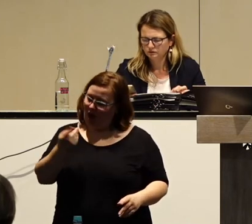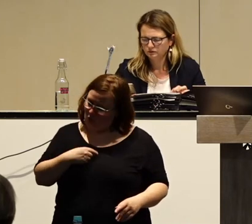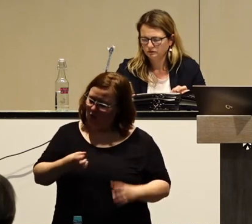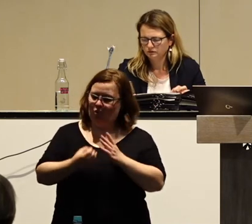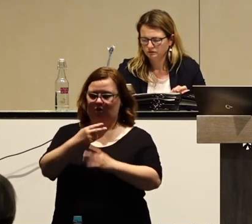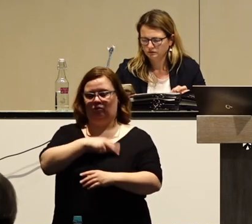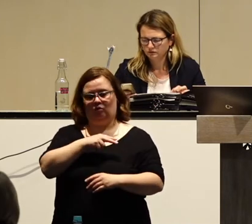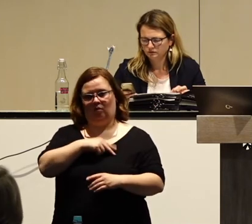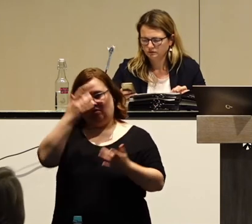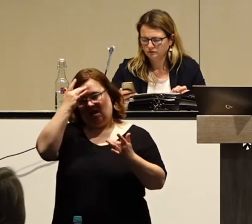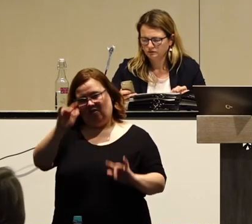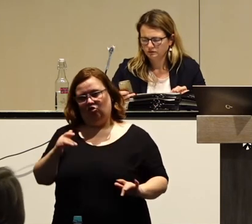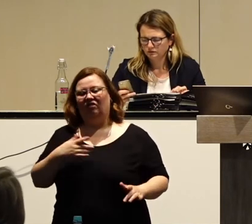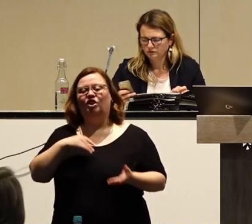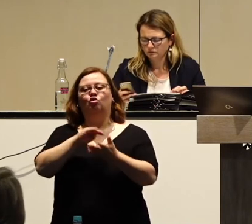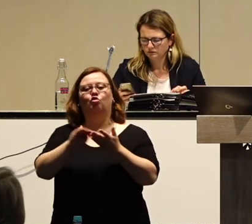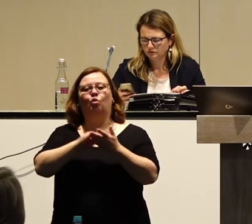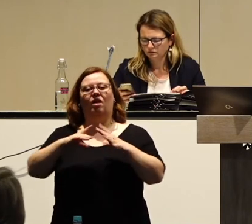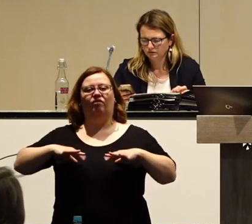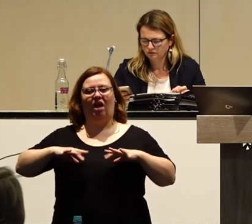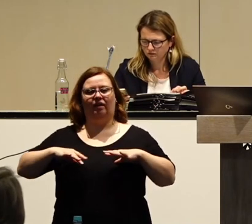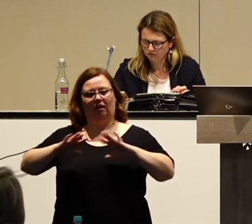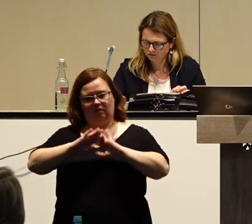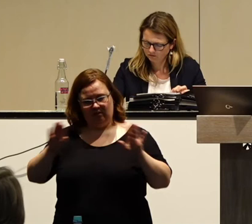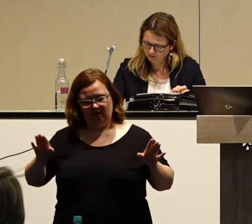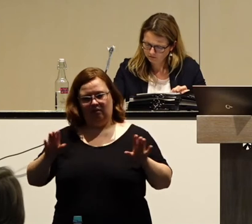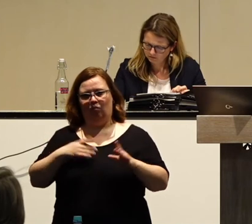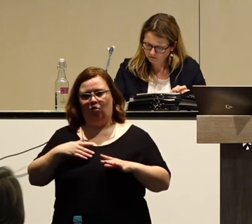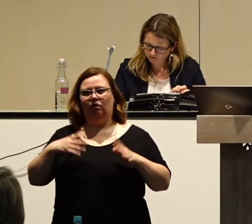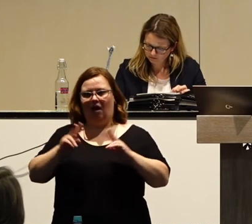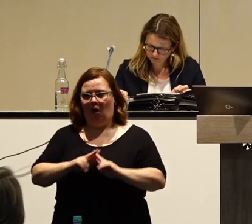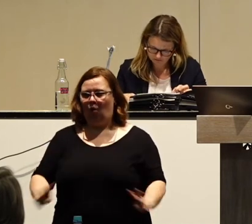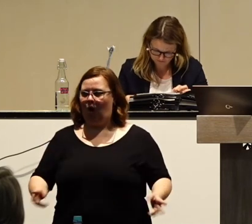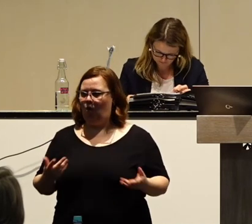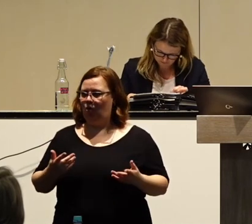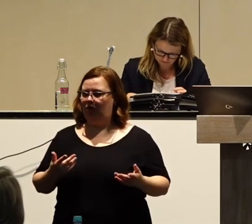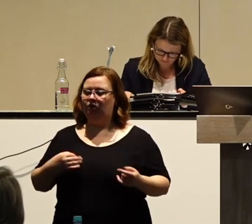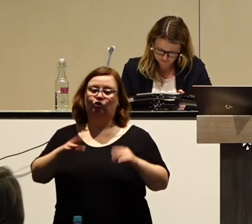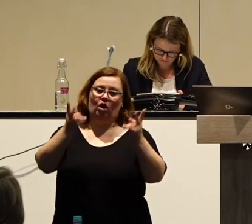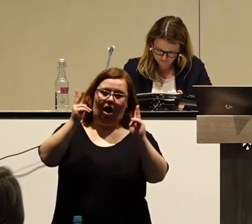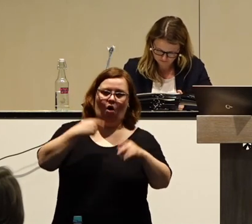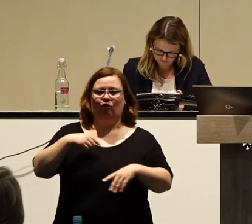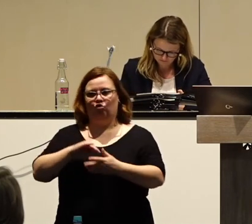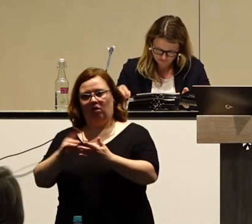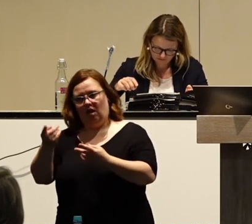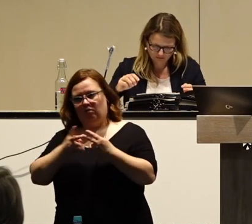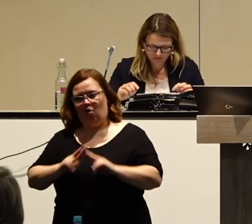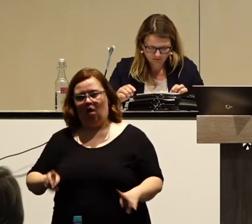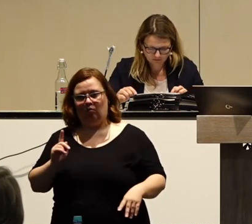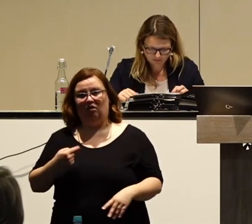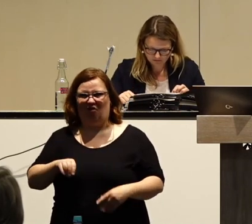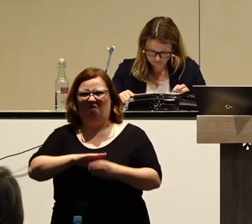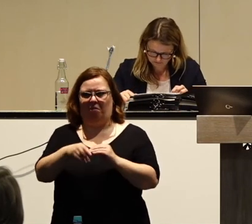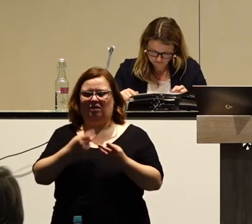auch das Kultusministerium sehr deutlich gemacht, die Schulferien sind in allererster Linie mal zur Erholung da. Nicht nur für die Lehrer, sondern auch für die Schülerinnen und Schüler und vor allen Dingen